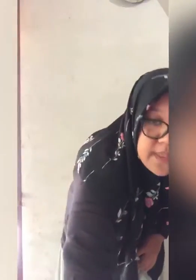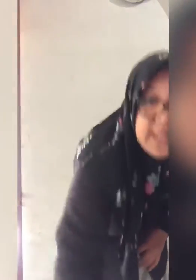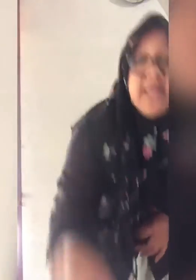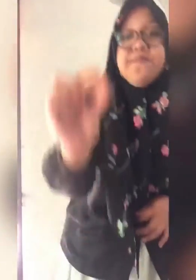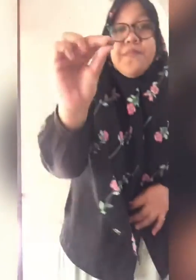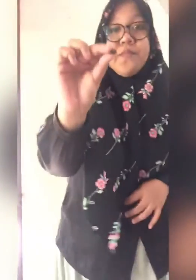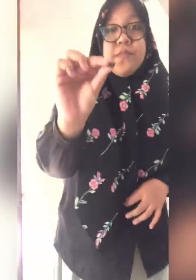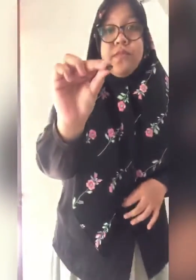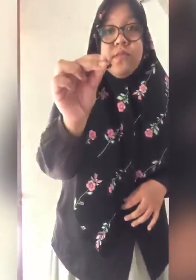ini.